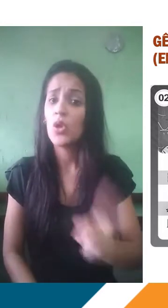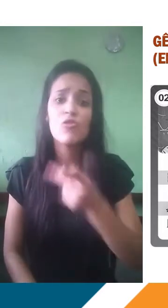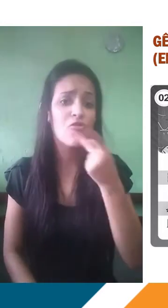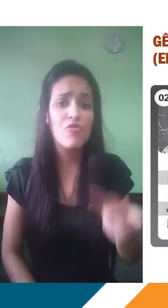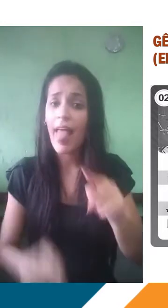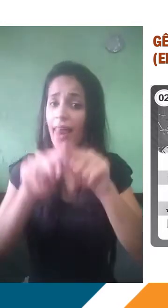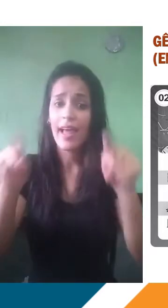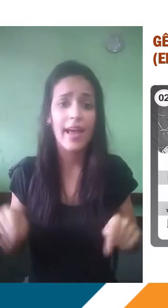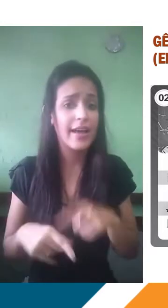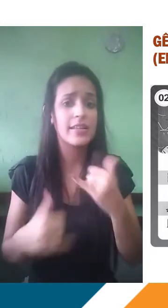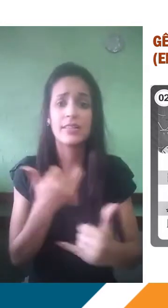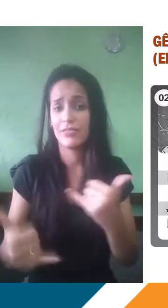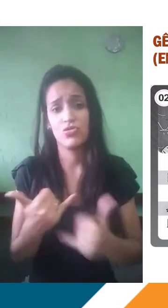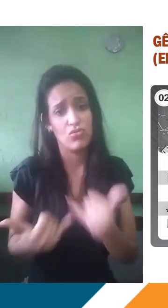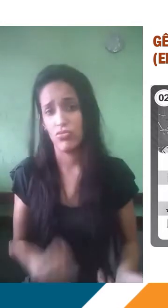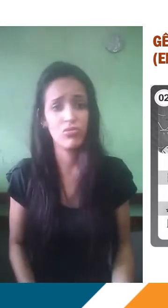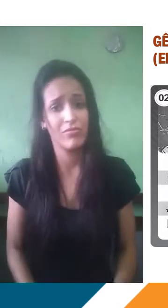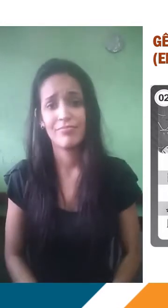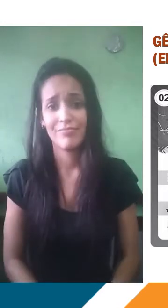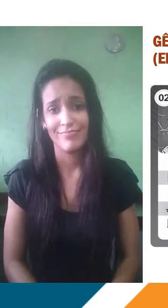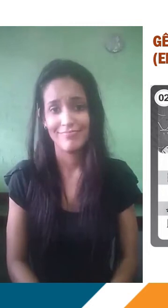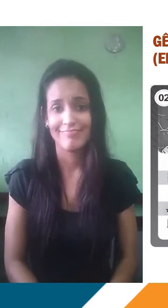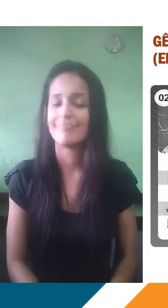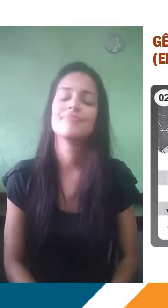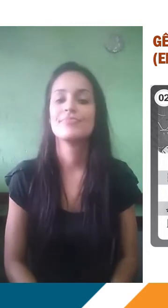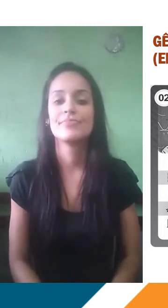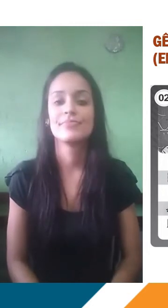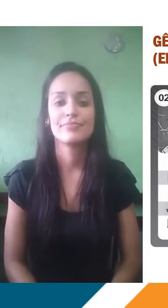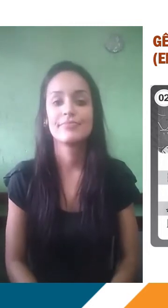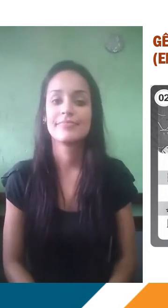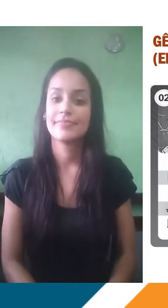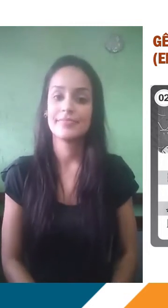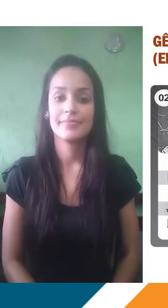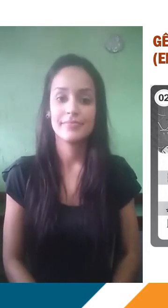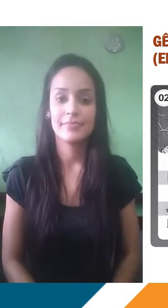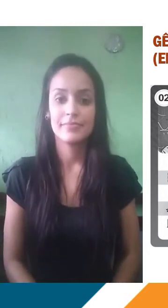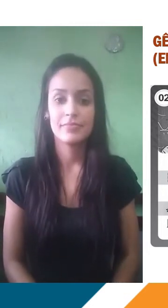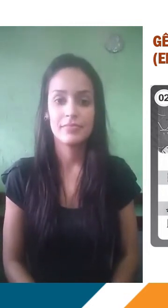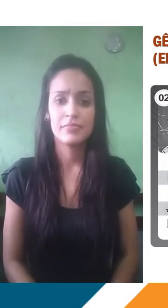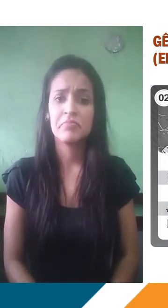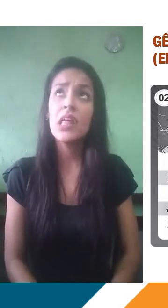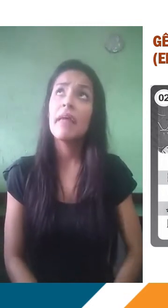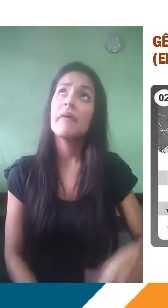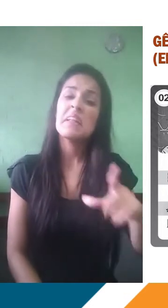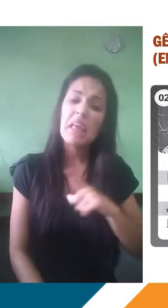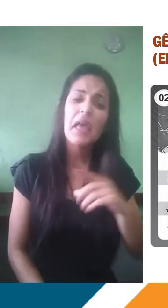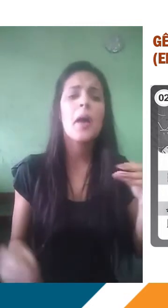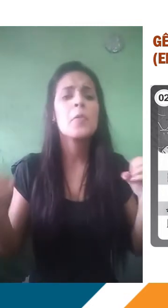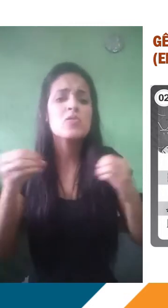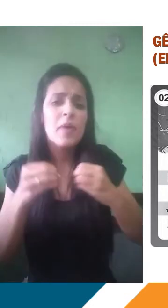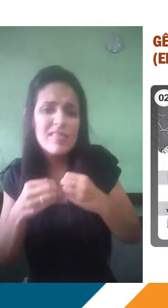subvertido em sua função ao ser usado para apresentar informações biográficas Ainda que possa-se dizer que houve uma